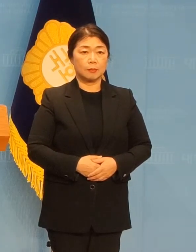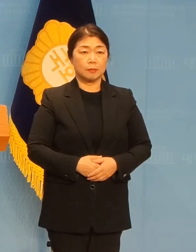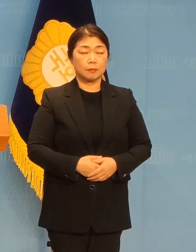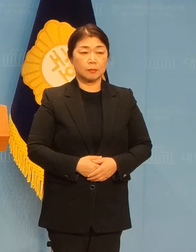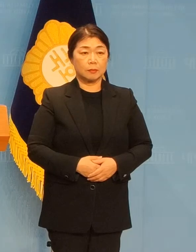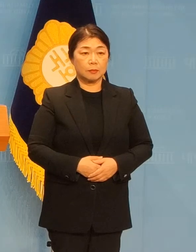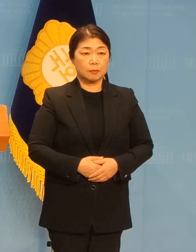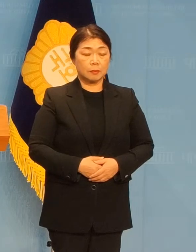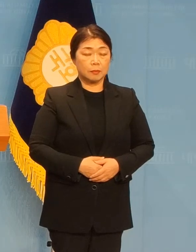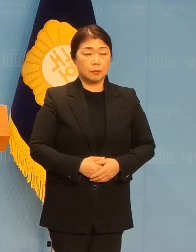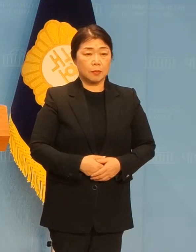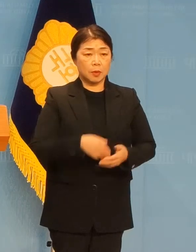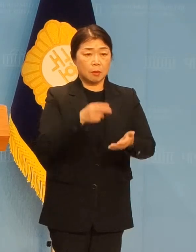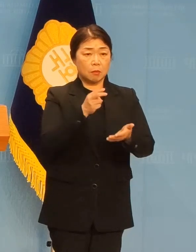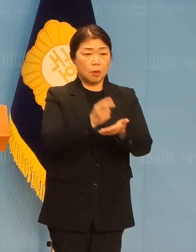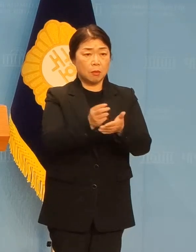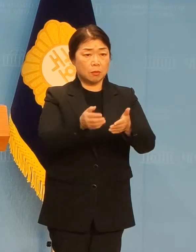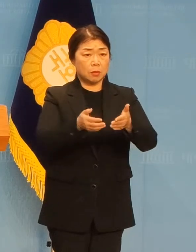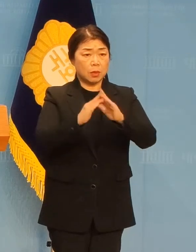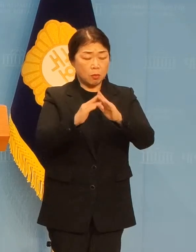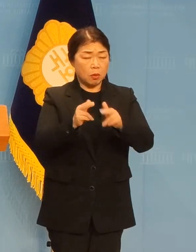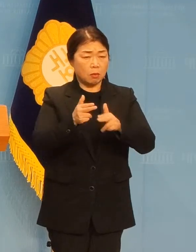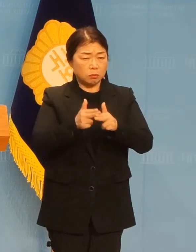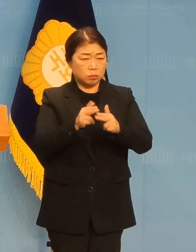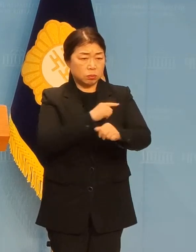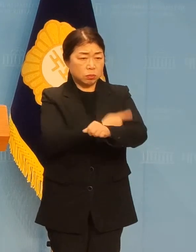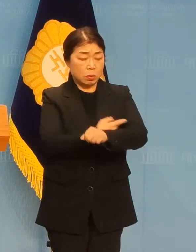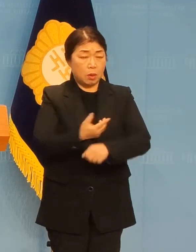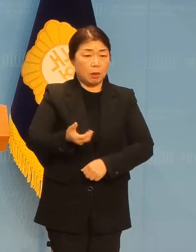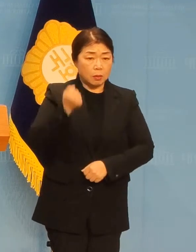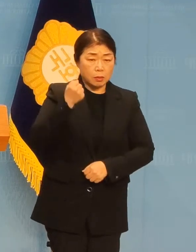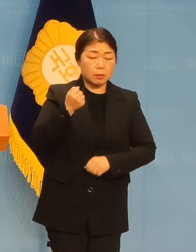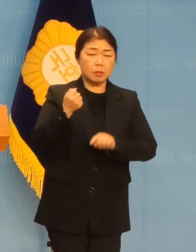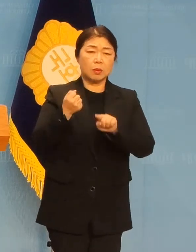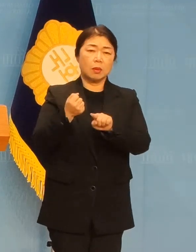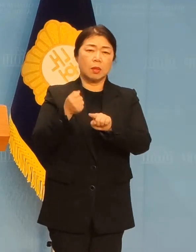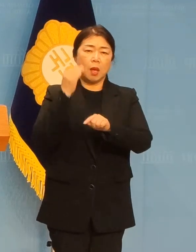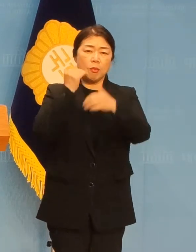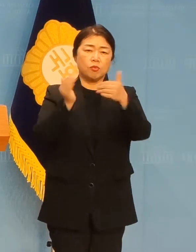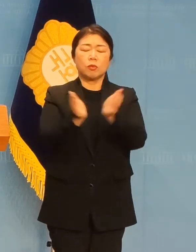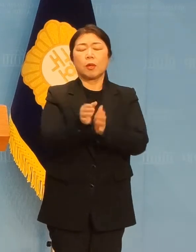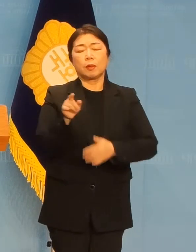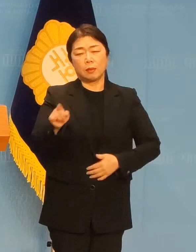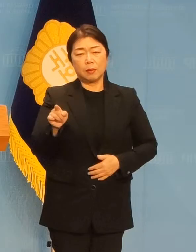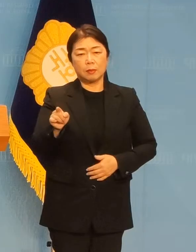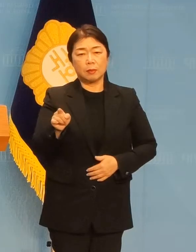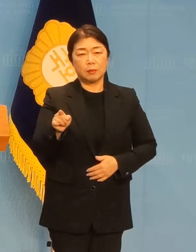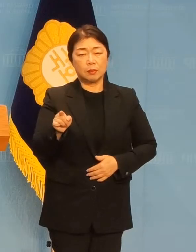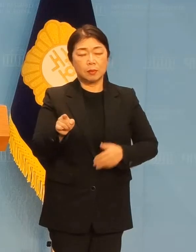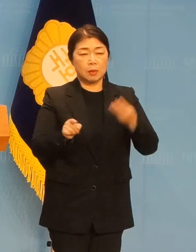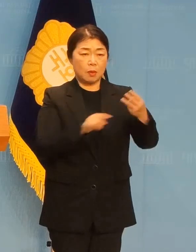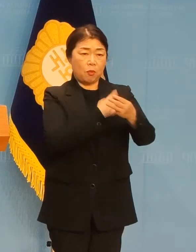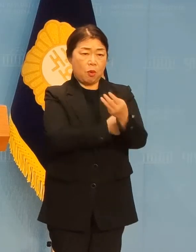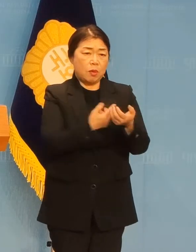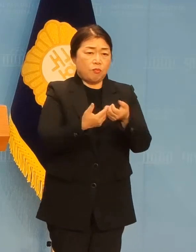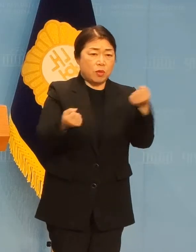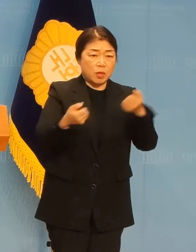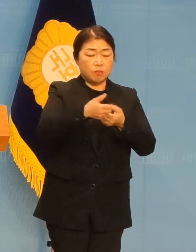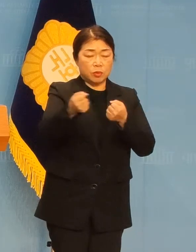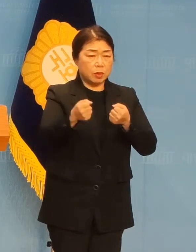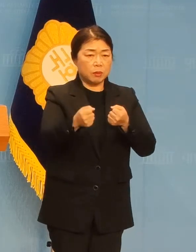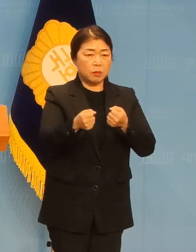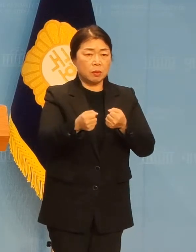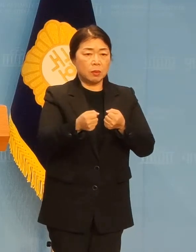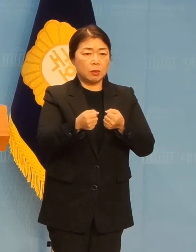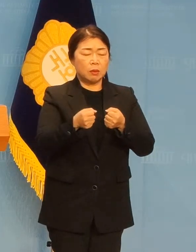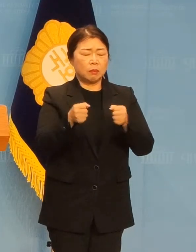입법 내란을 자행하는 민주당은 삼권 분립의 종말 선언입니다. 민주당이 법 왜곡죄,